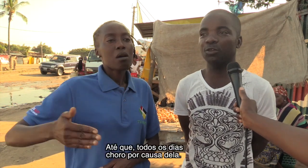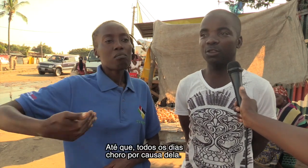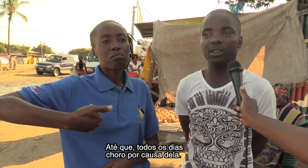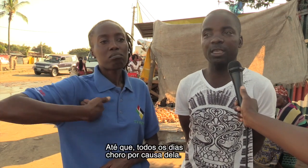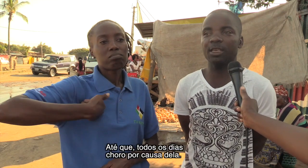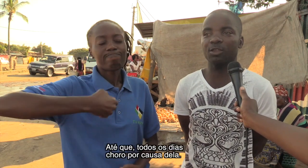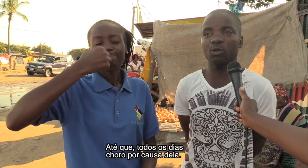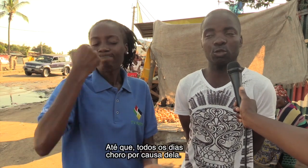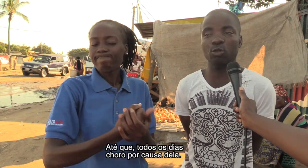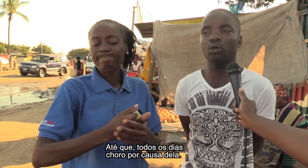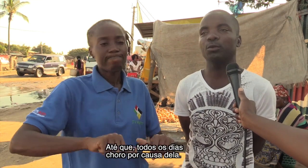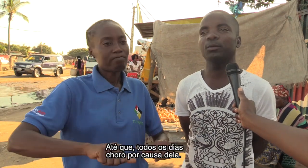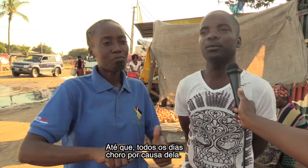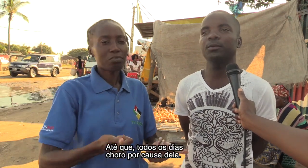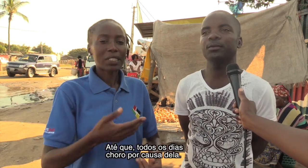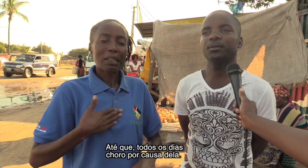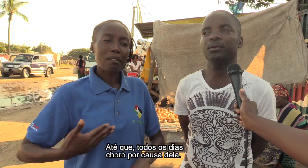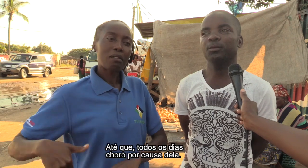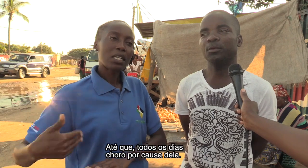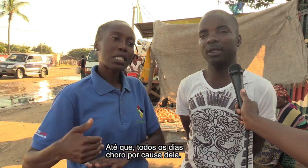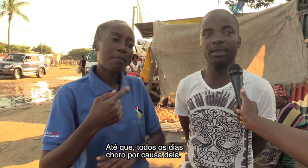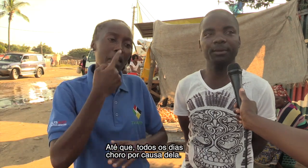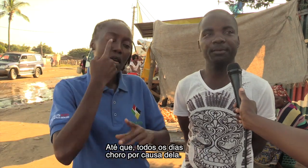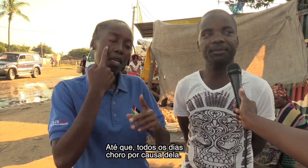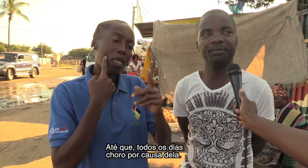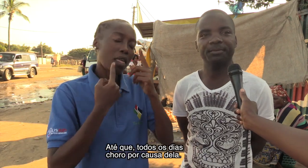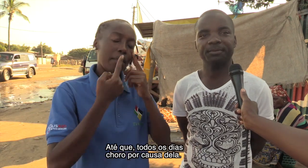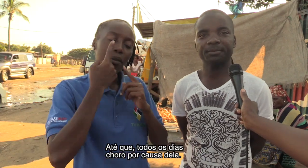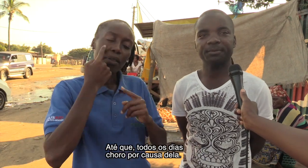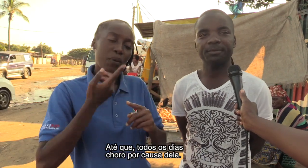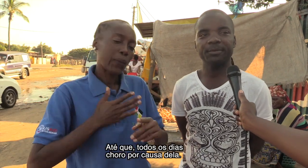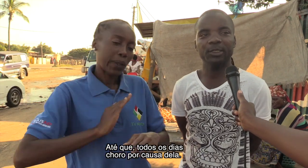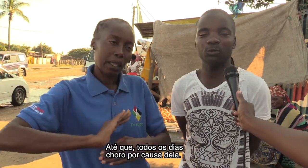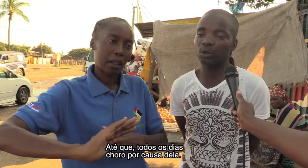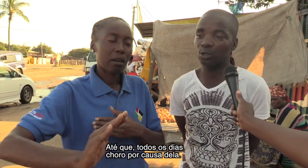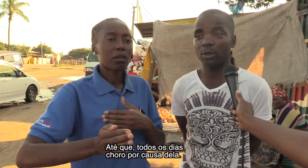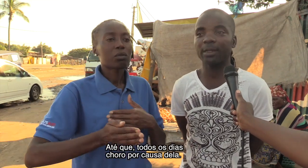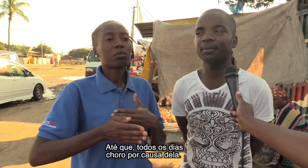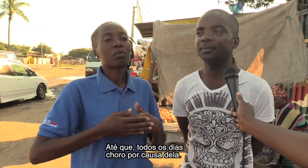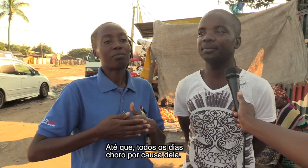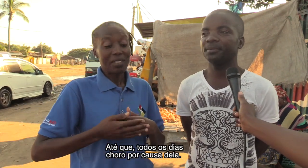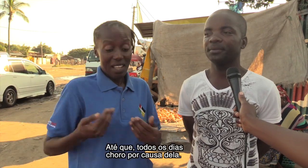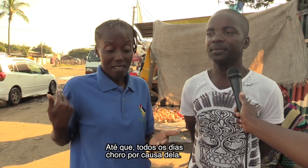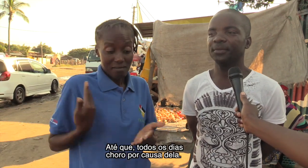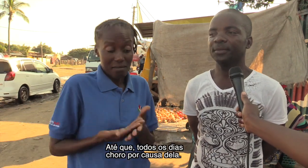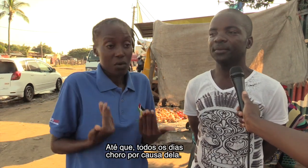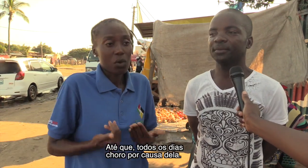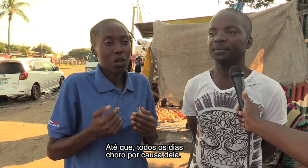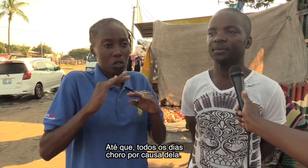Até que os dias eu choro. O que é isso? O que é isso? isso? Estou a chorar.